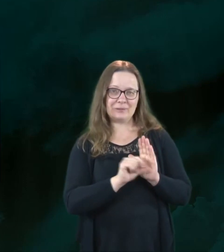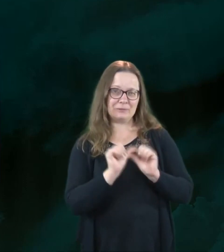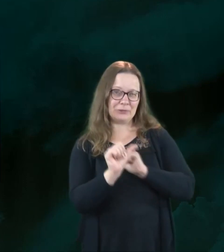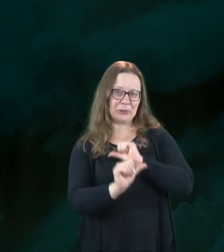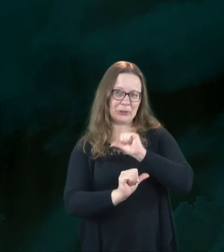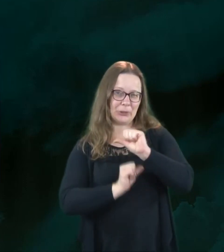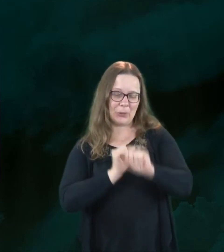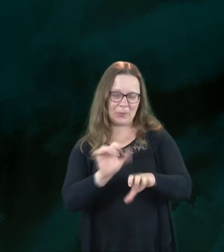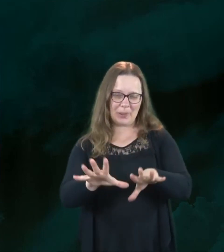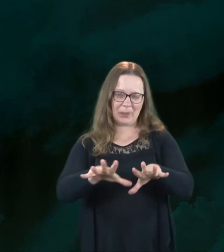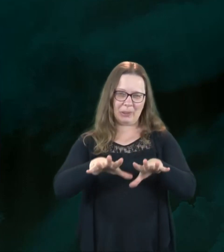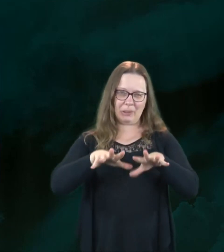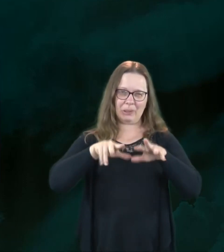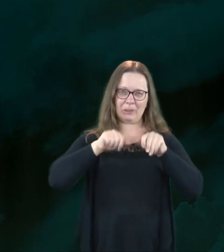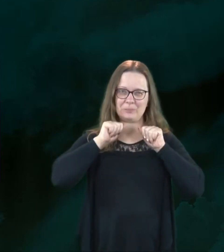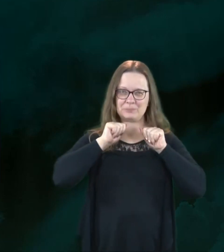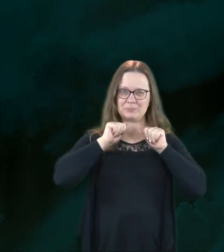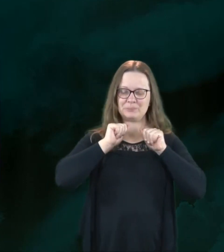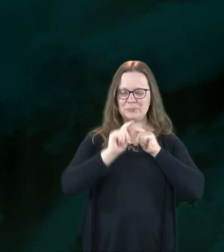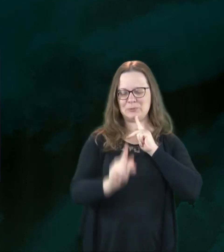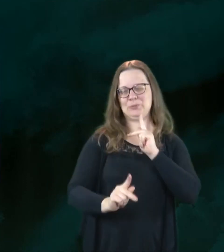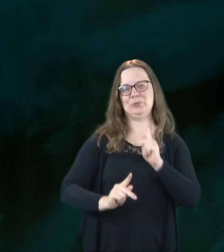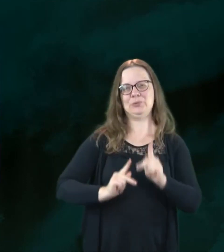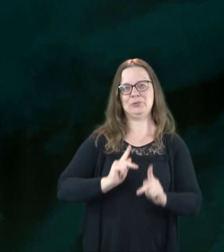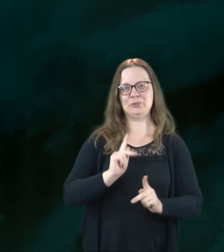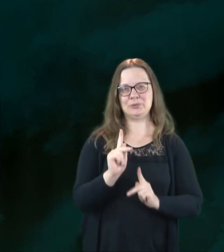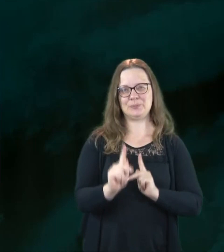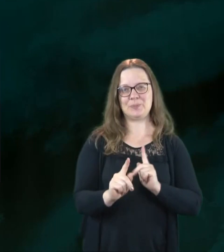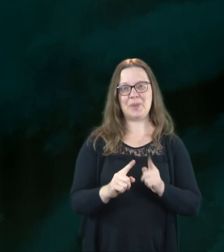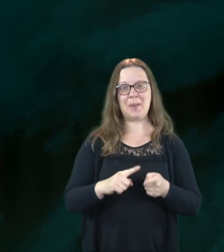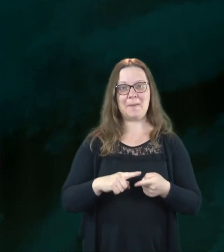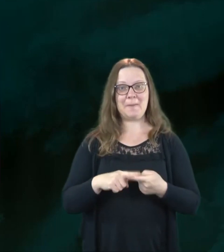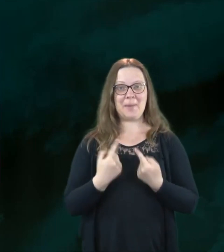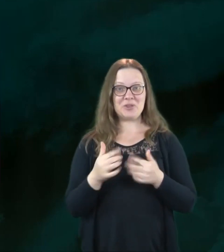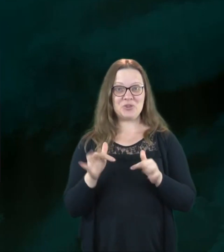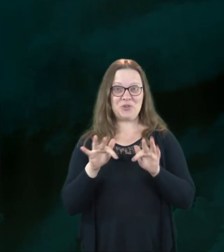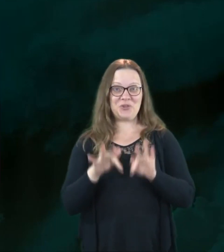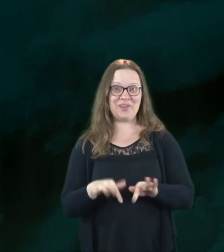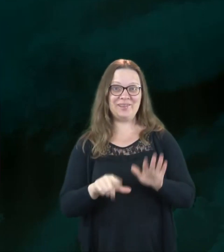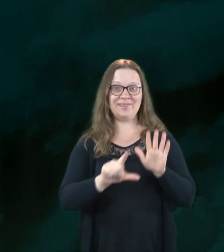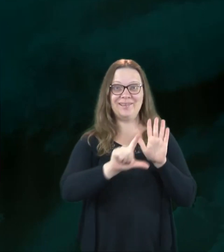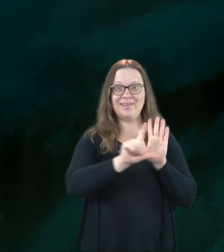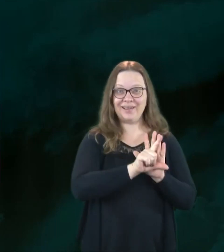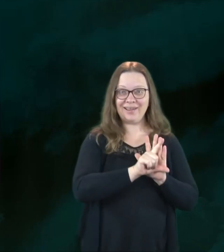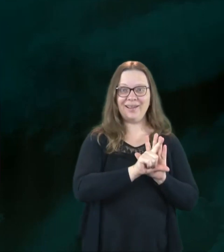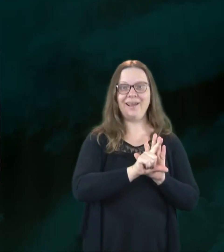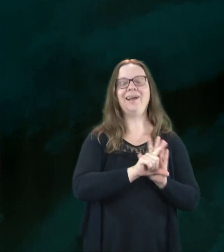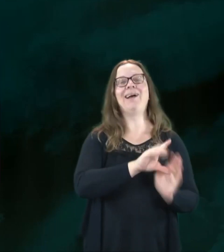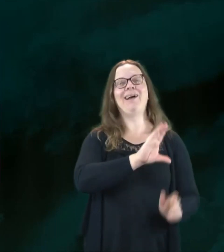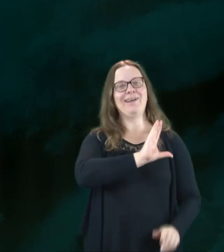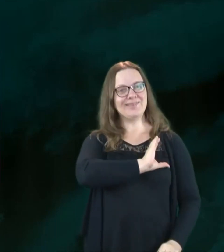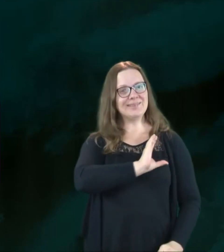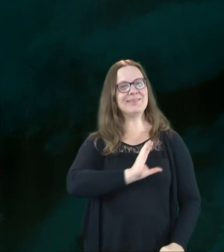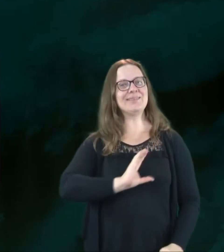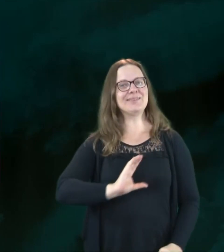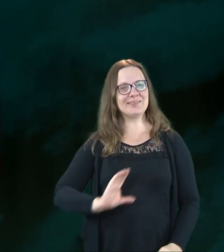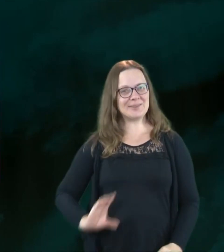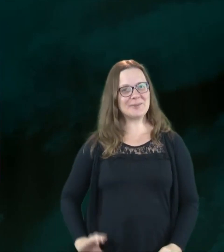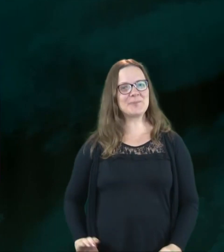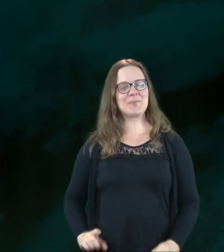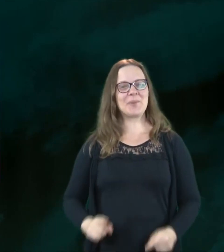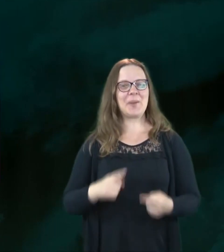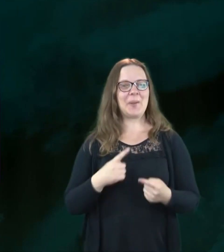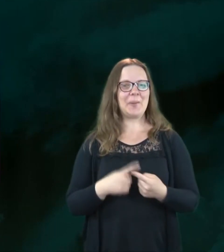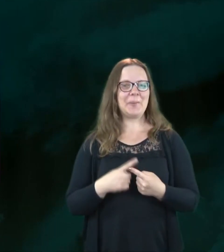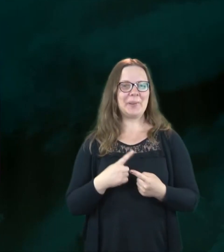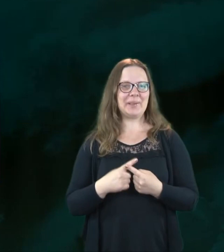os itens da lei. Mas Cristo, o fim da lei é Cristo, graças a Deus. A lei era para poucos cumprirem, talvez